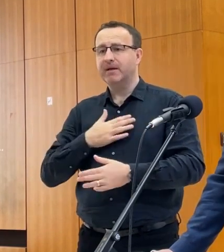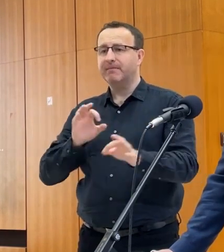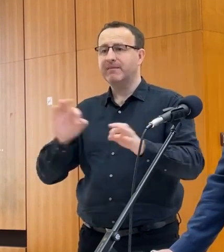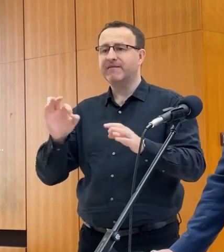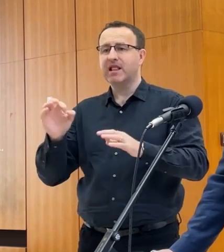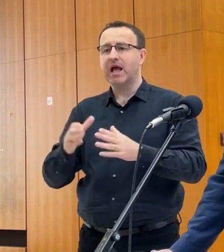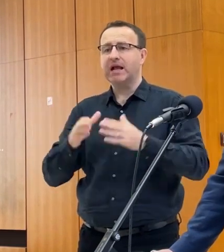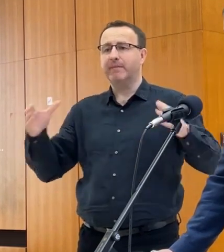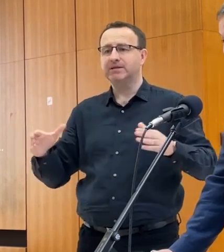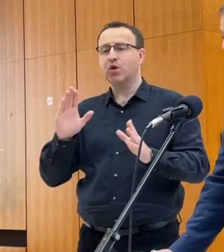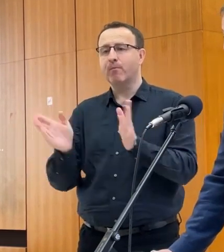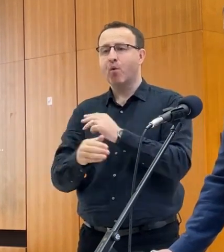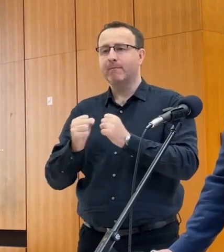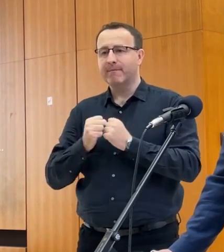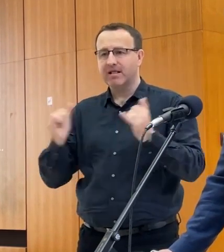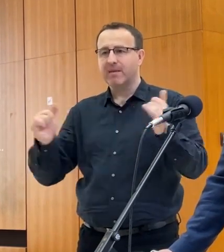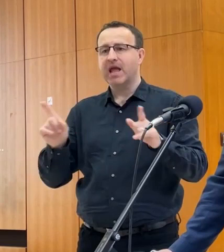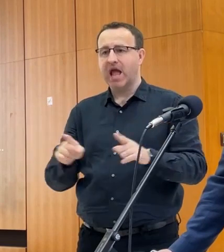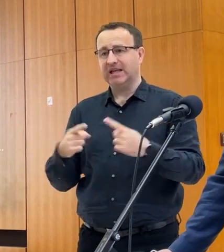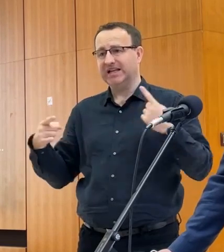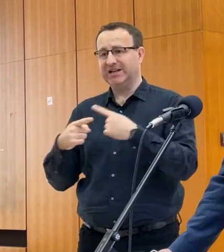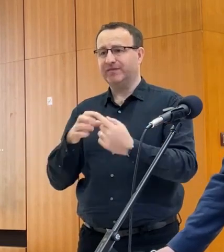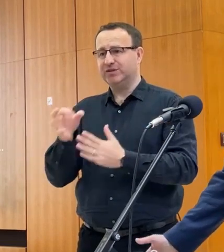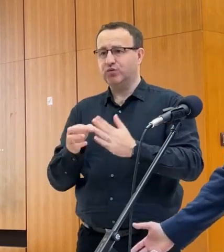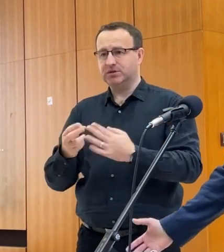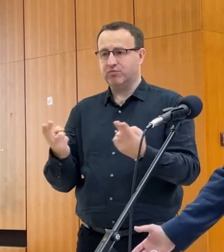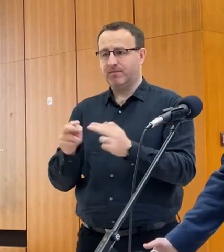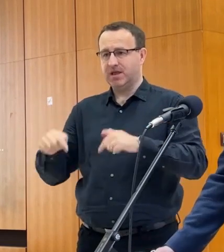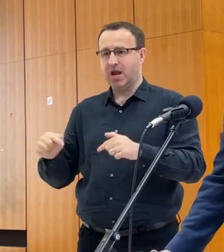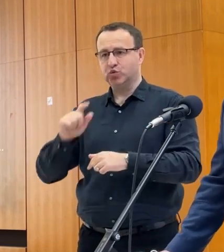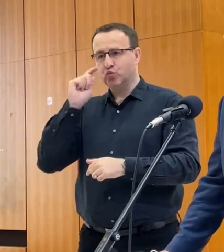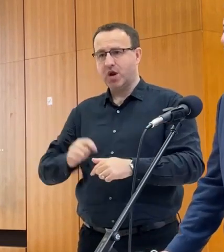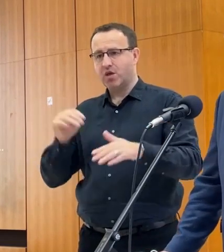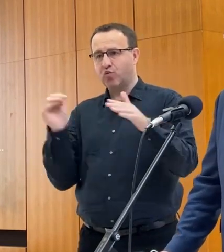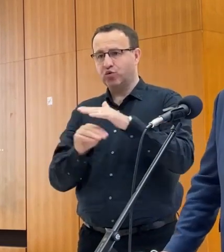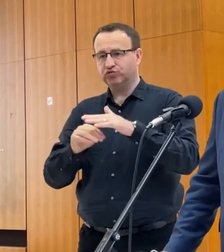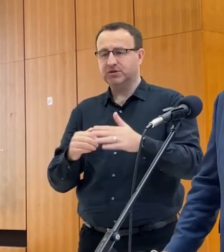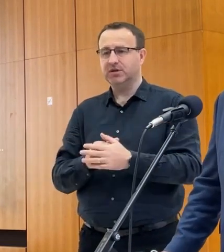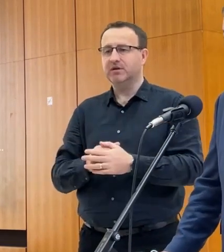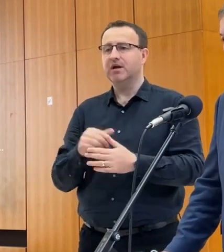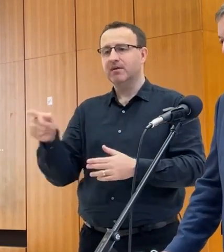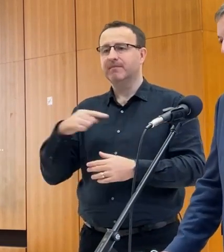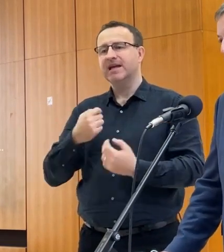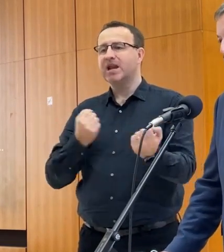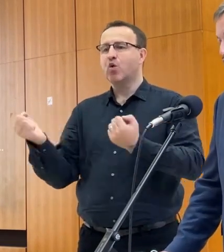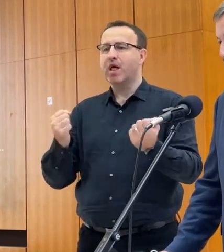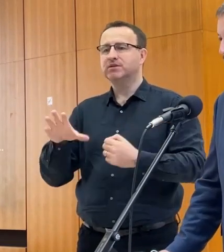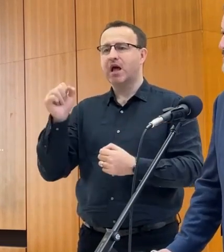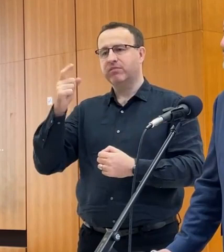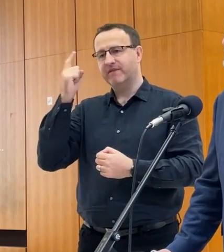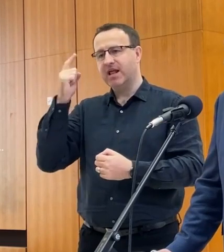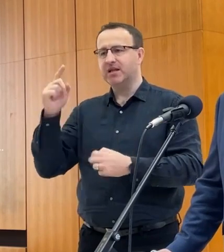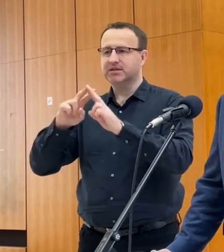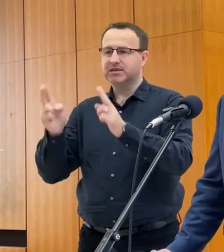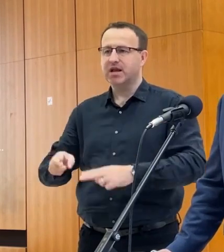po pandémii, ale aj na krízové situácie, ako je táto. Čiže tým iba regulujeme, aby vedeli zariadenia, že to môžu urobiť.